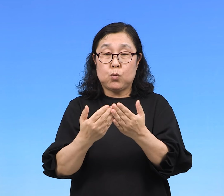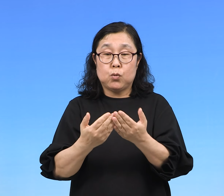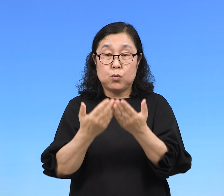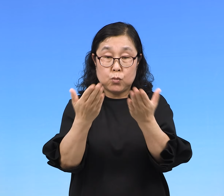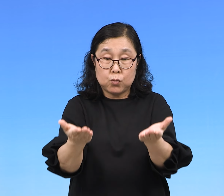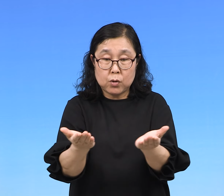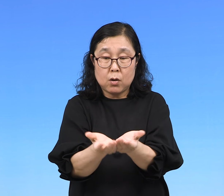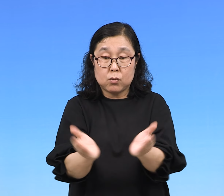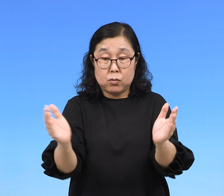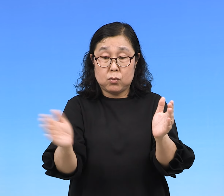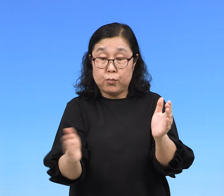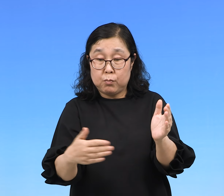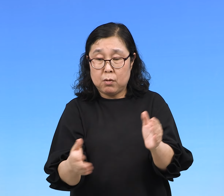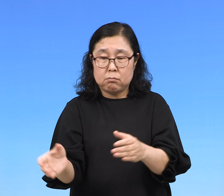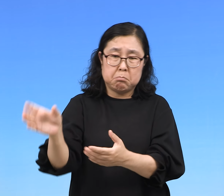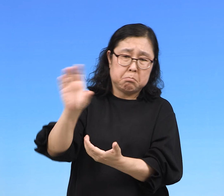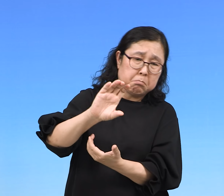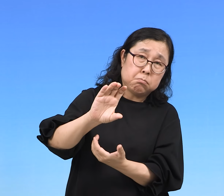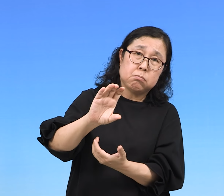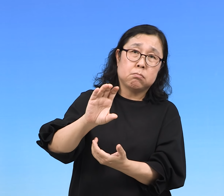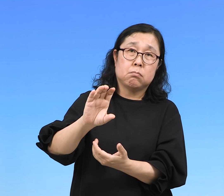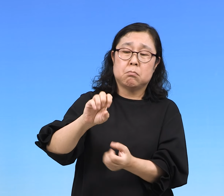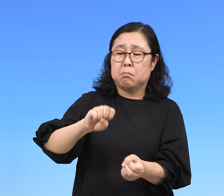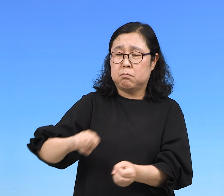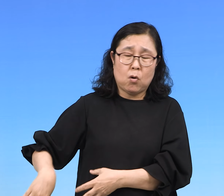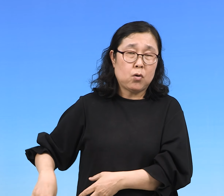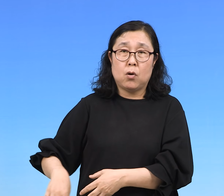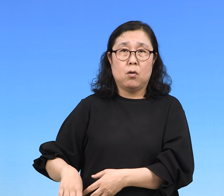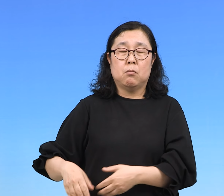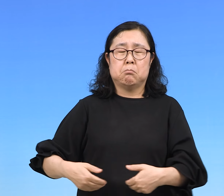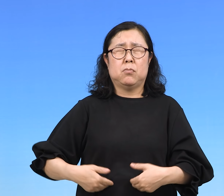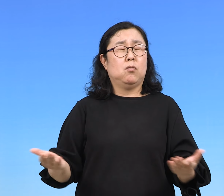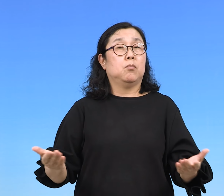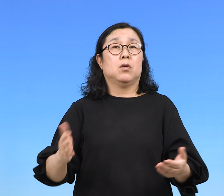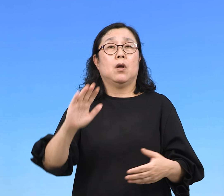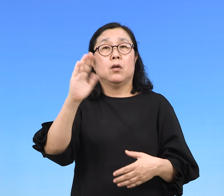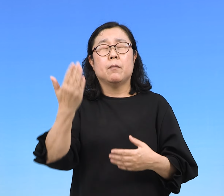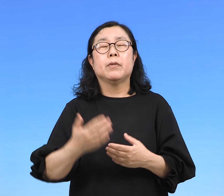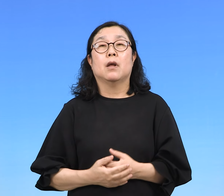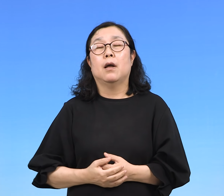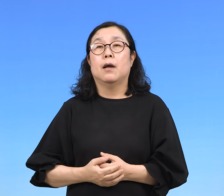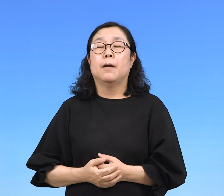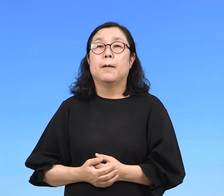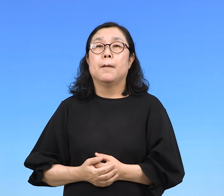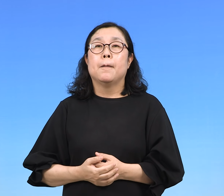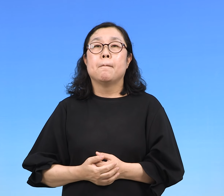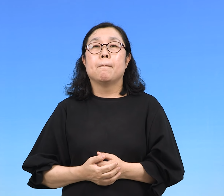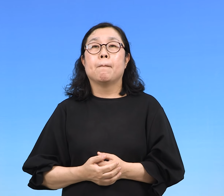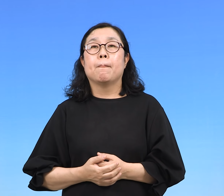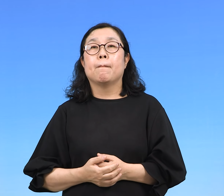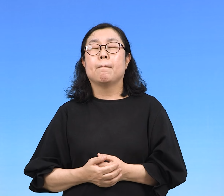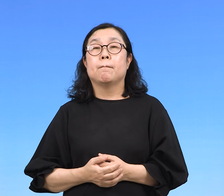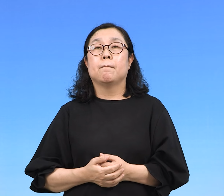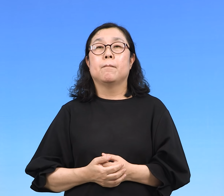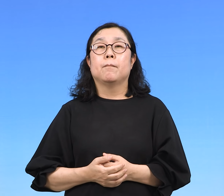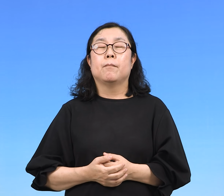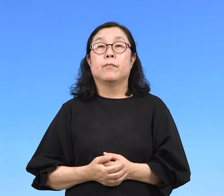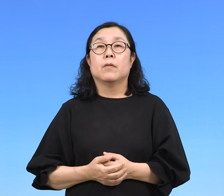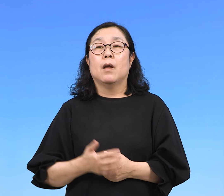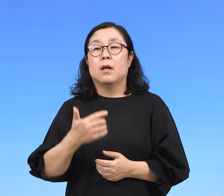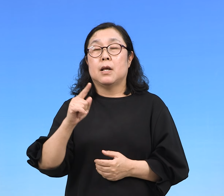다 전수해주면 쏟아버리면 무슨 소용이 있냐고요. 오늘 본문에서 너무나 무서운 교훈이 그거 아닙니까?